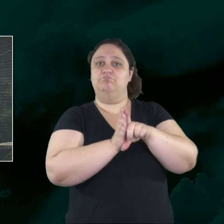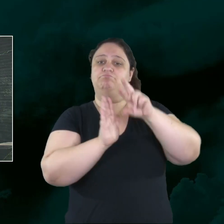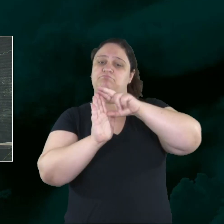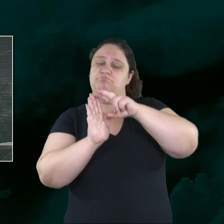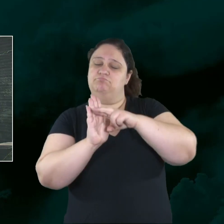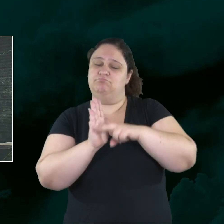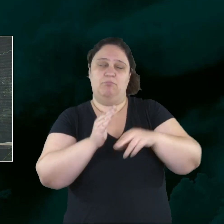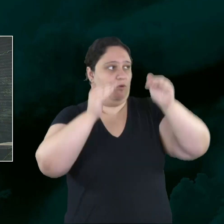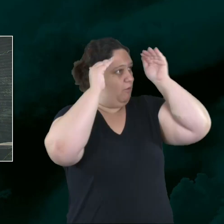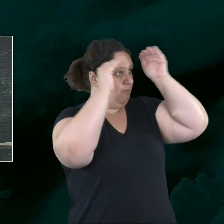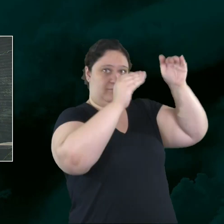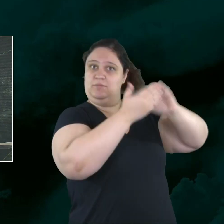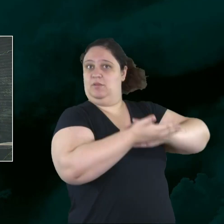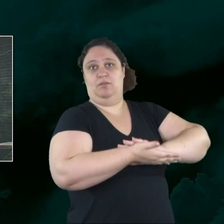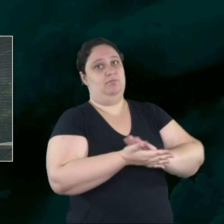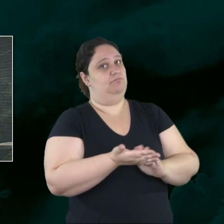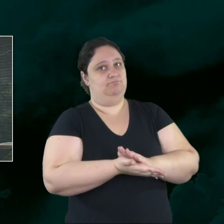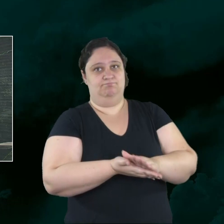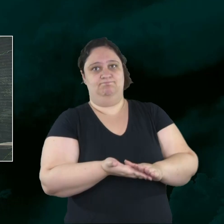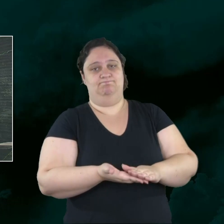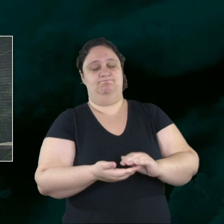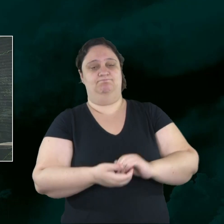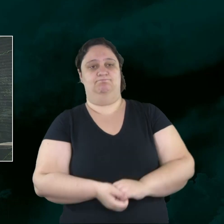da palavra de Deus.